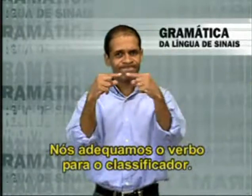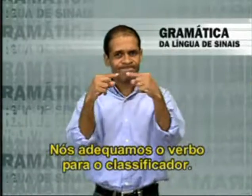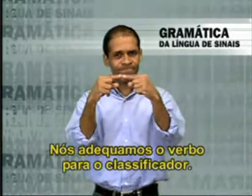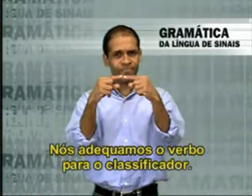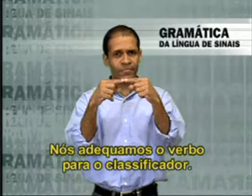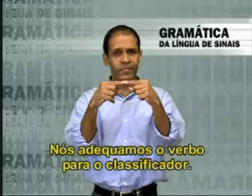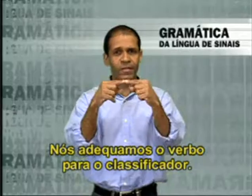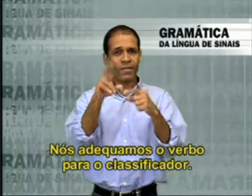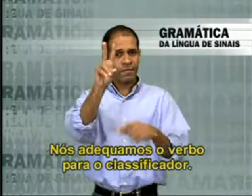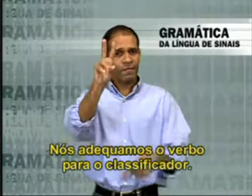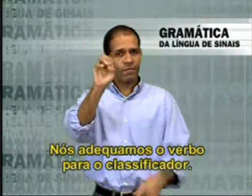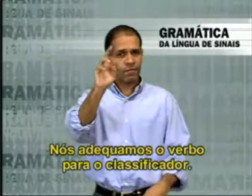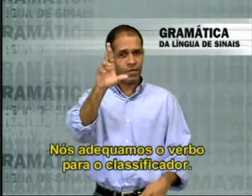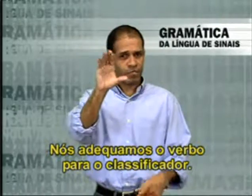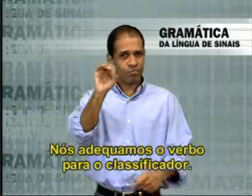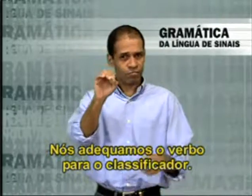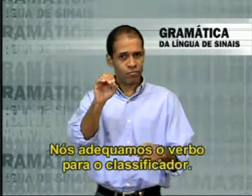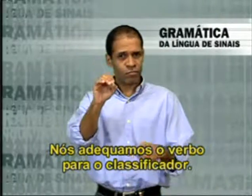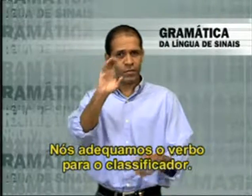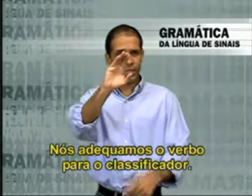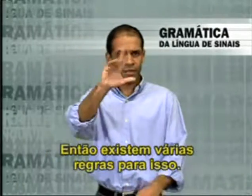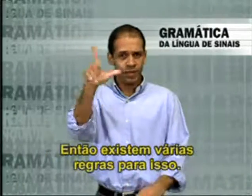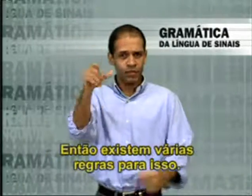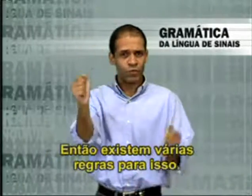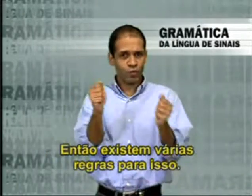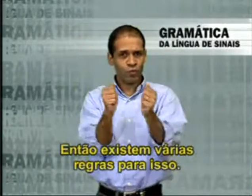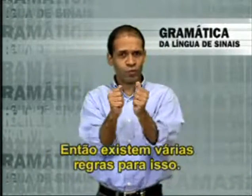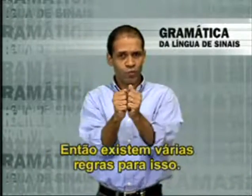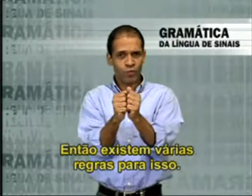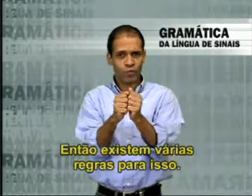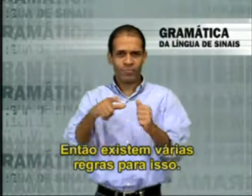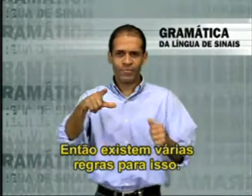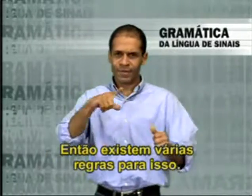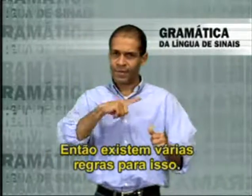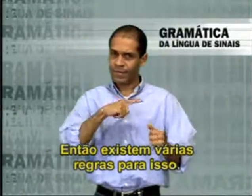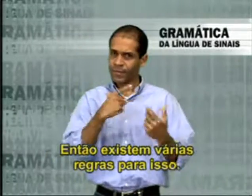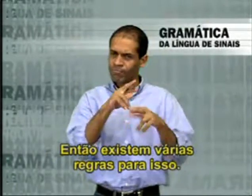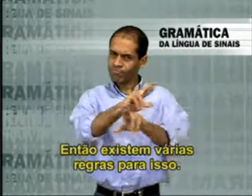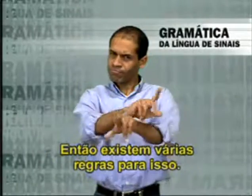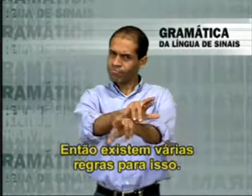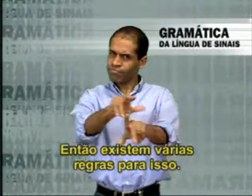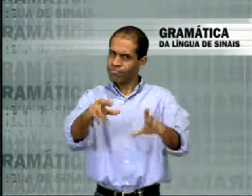Nós adequamos o verbo para o classificador. Então, existem várias regras para isso.